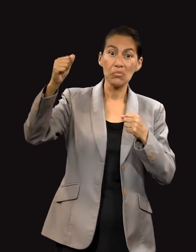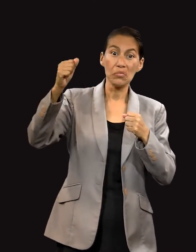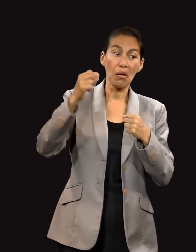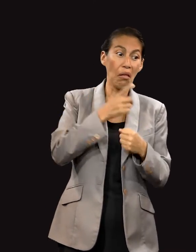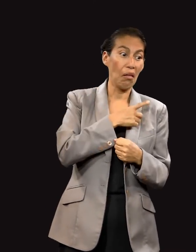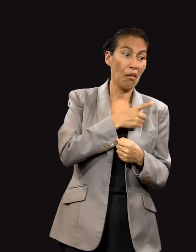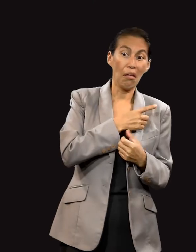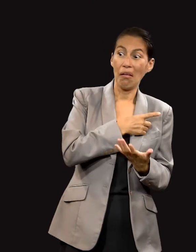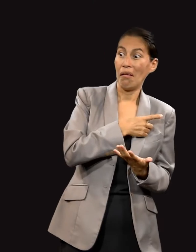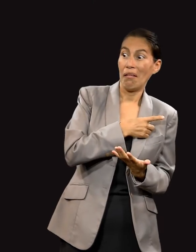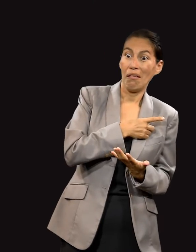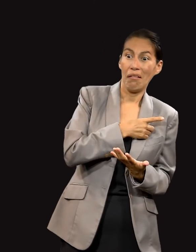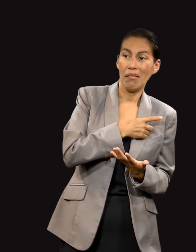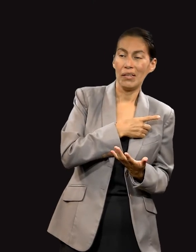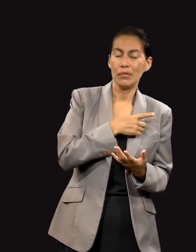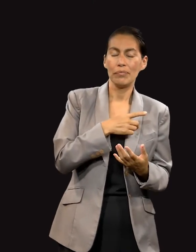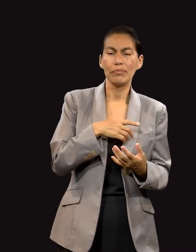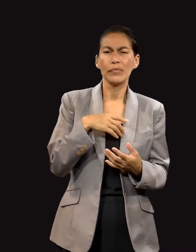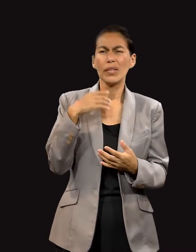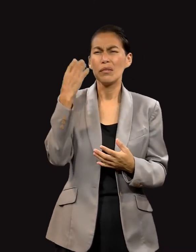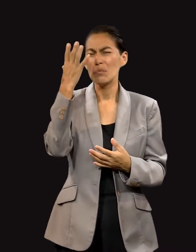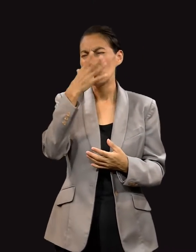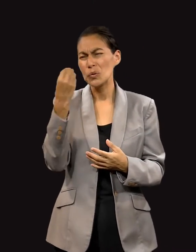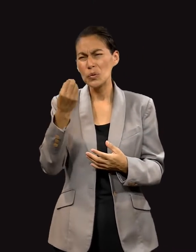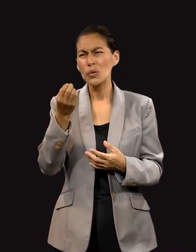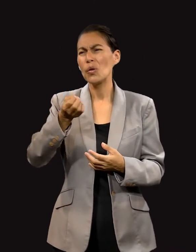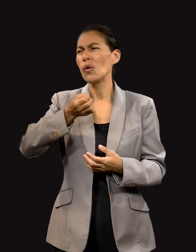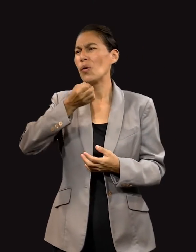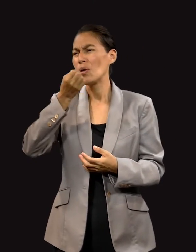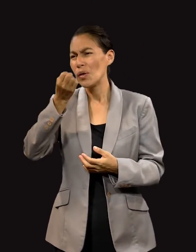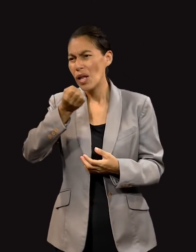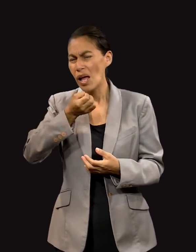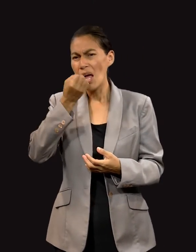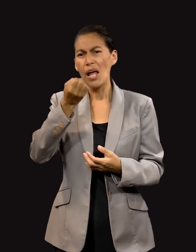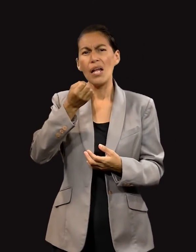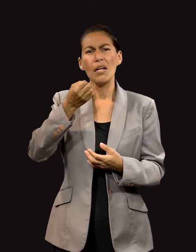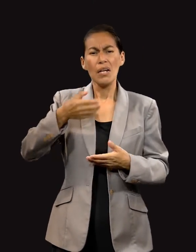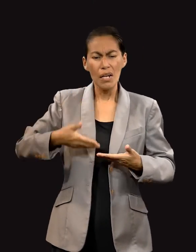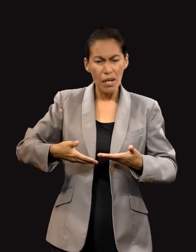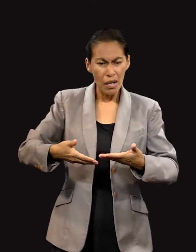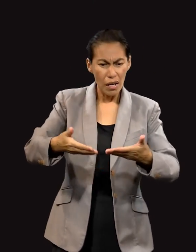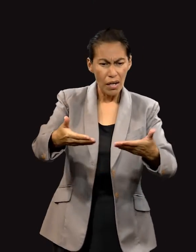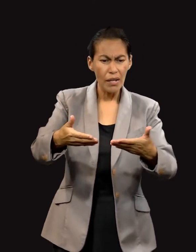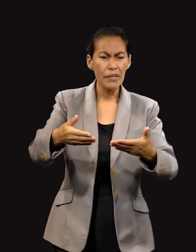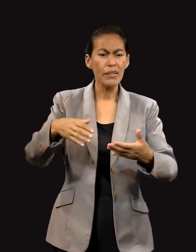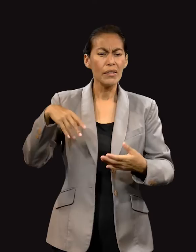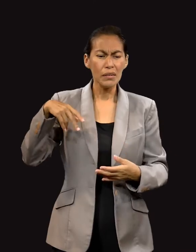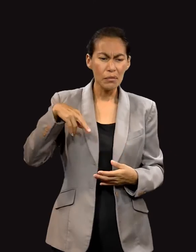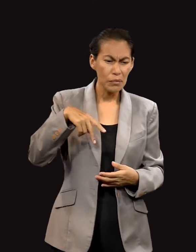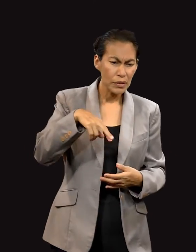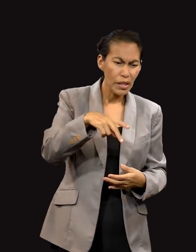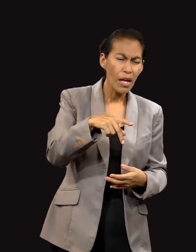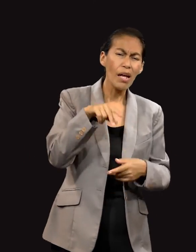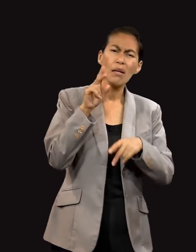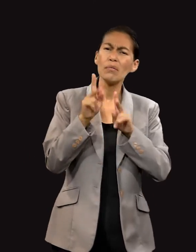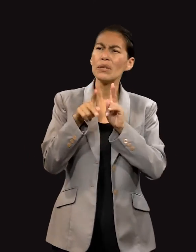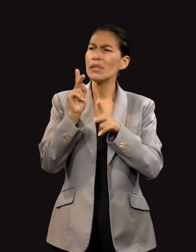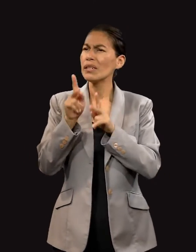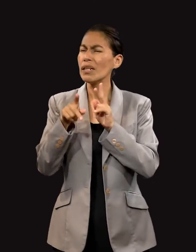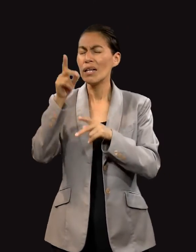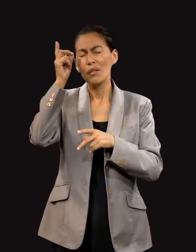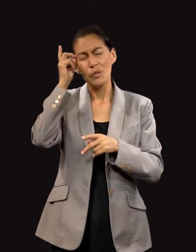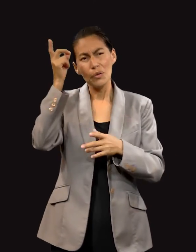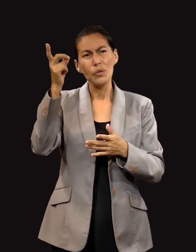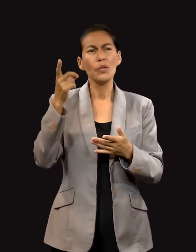necesitamos orar. Es hermoso ir por la calle y estar hablando con nuestro